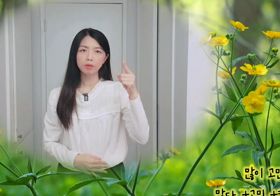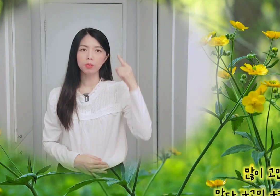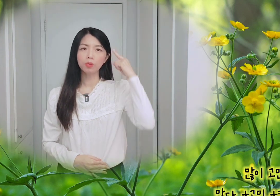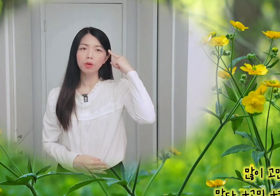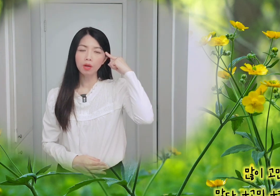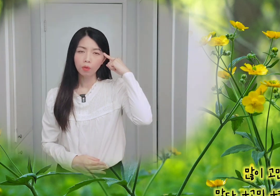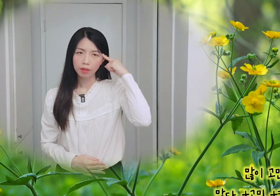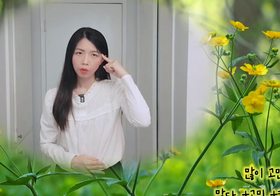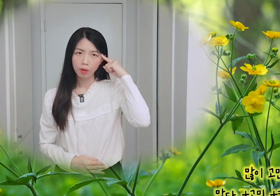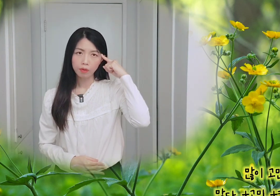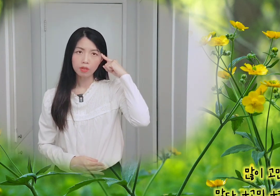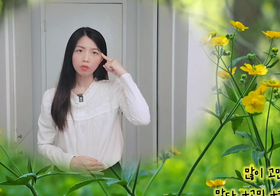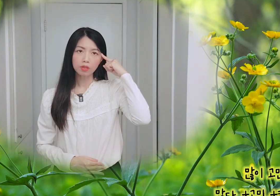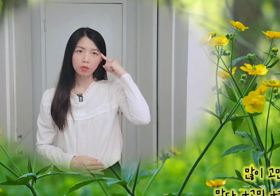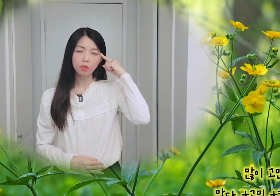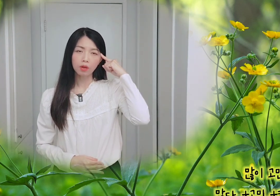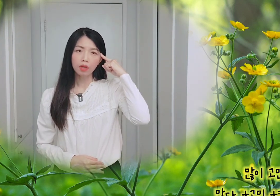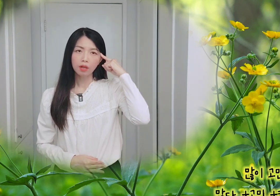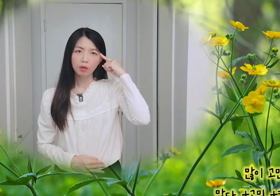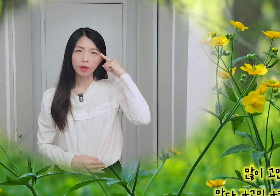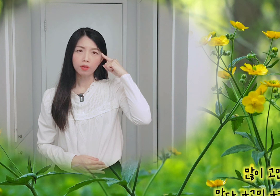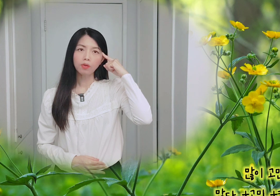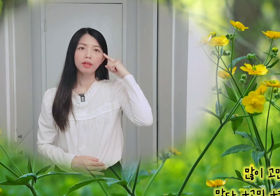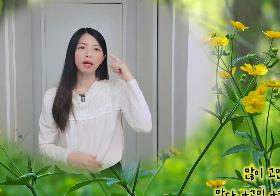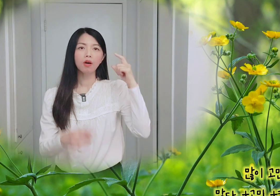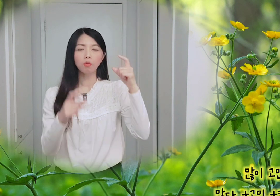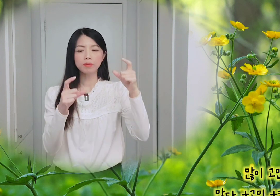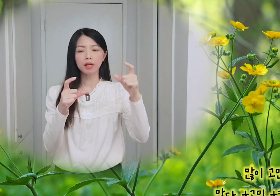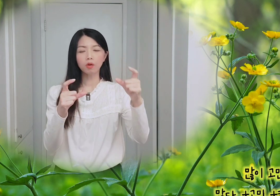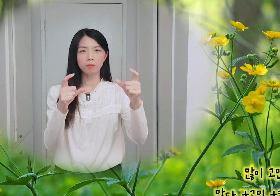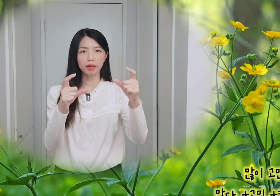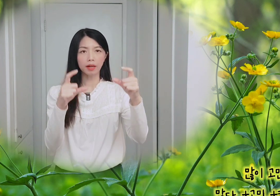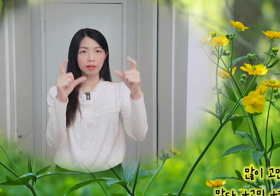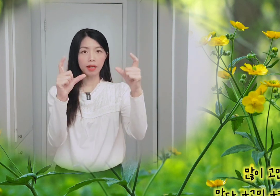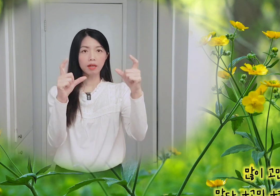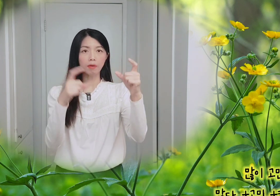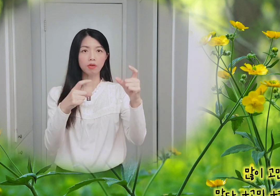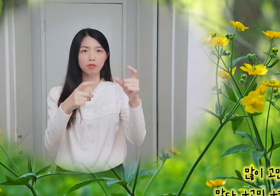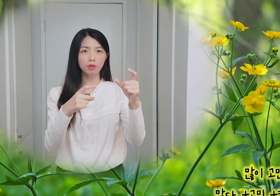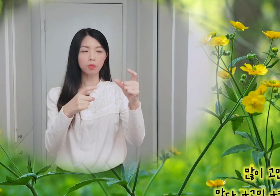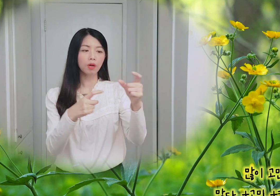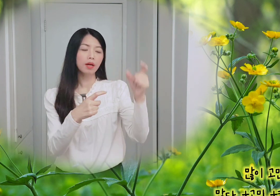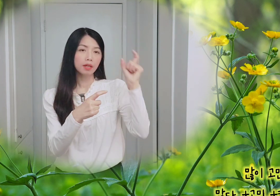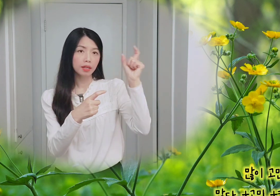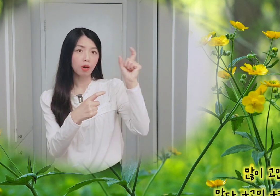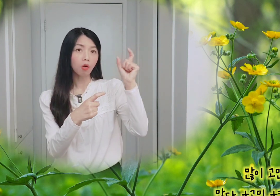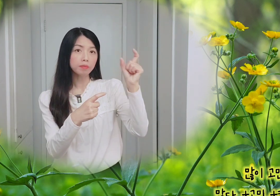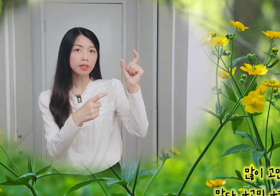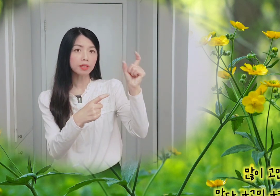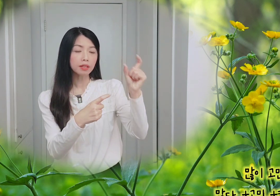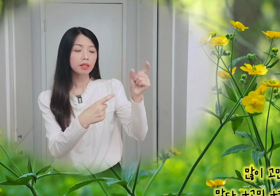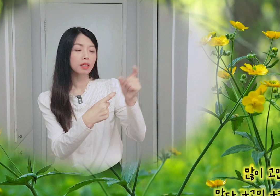일단 검지로 관자놀이 한번 찍어주시고 그리고 양손을 다 엄지랑 검지랑 사이를 벌려주시고